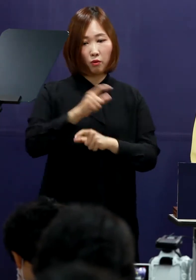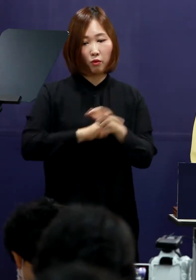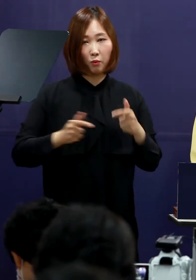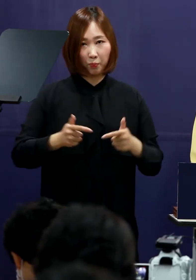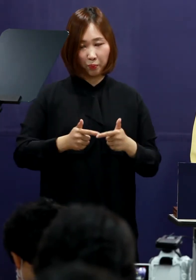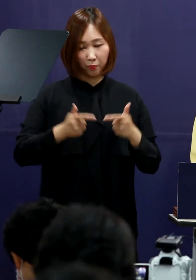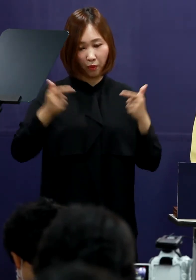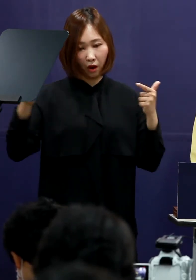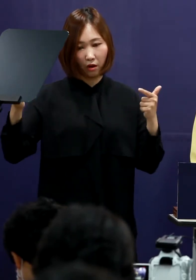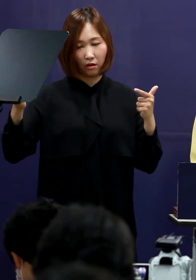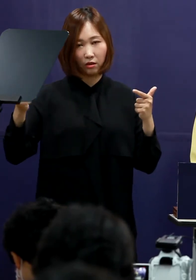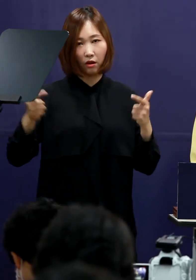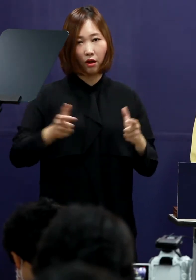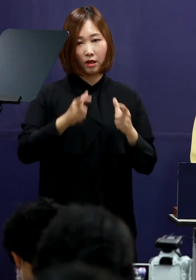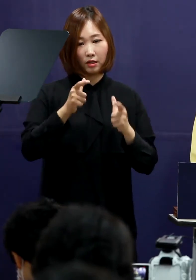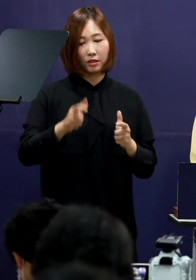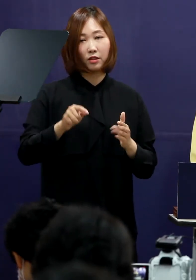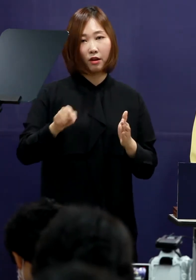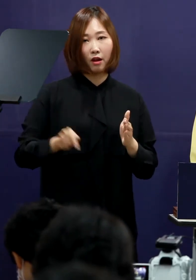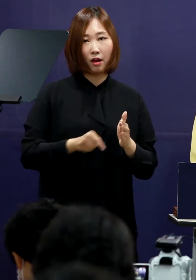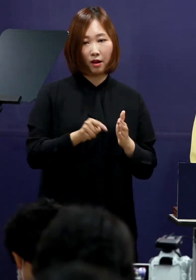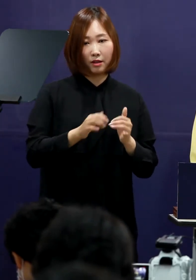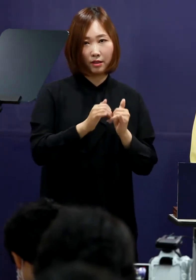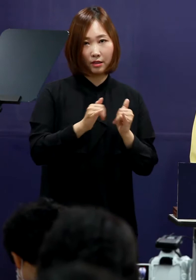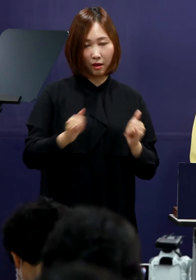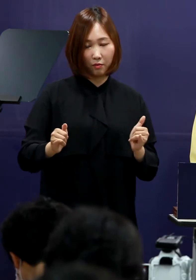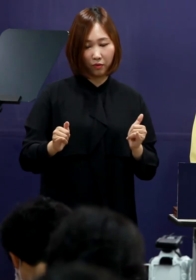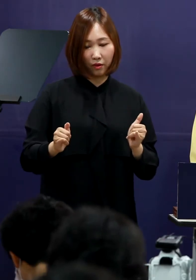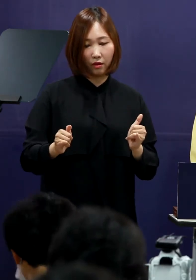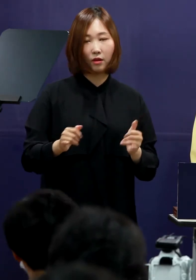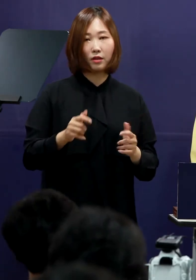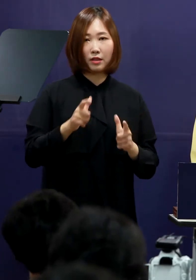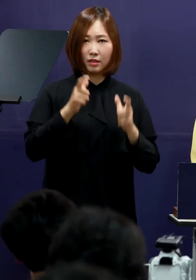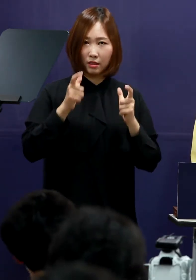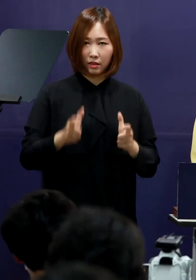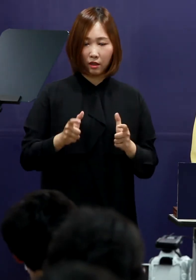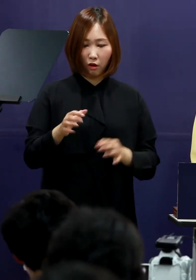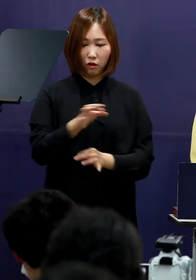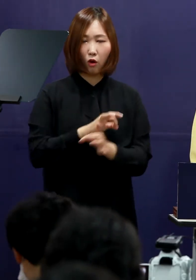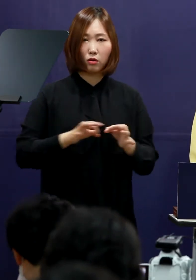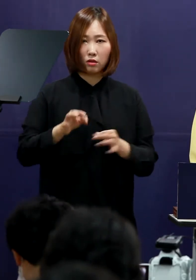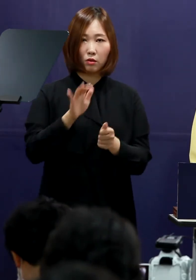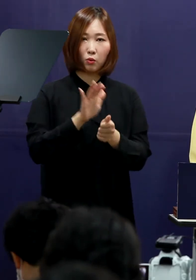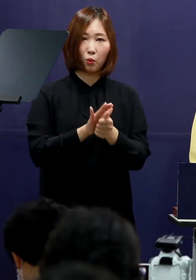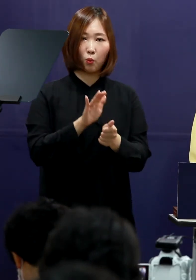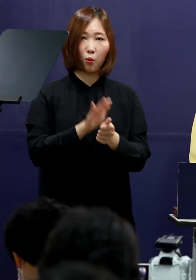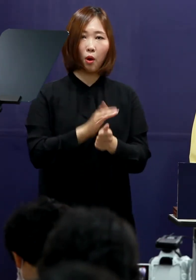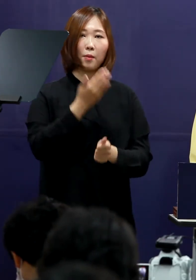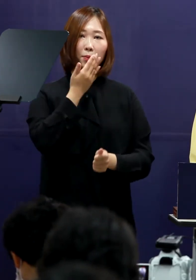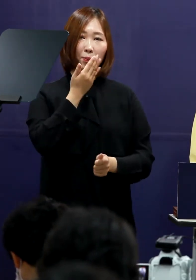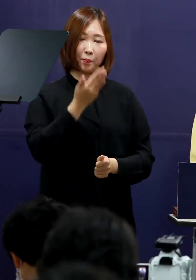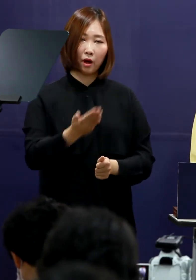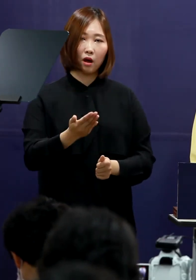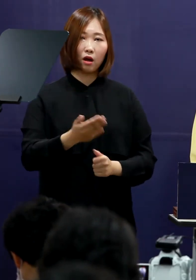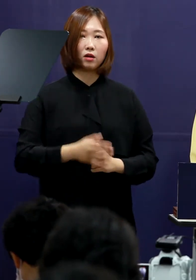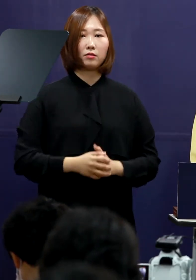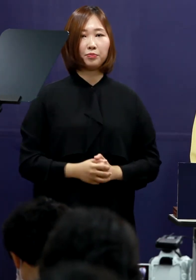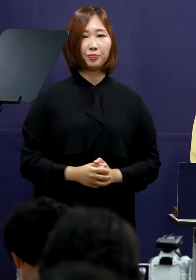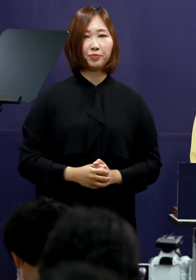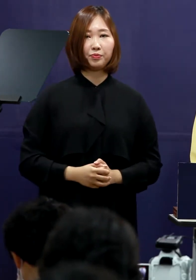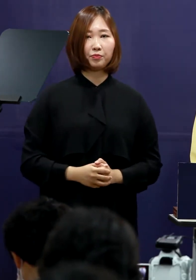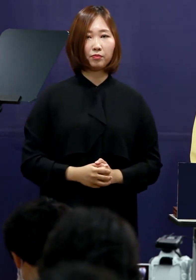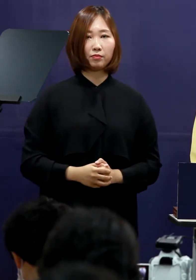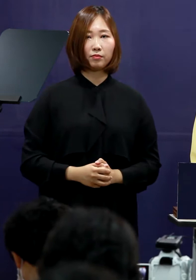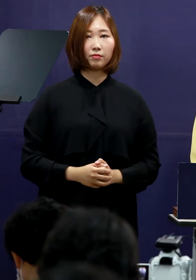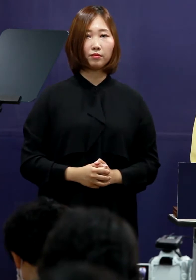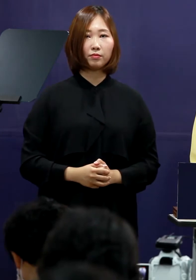먹거리로 시민들을 건강하게 하고 또 지역 경제에도 도움을 주는 농식품부에서 좀 추진하고 있는